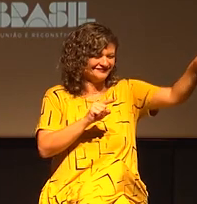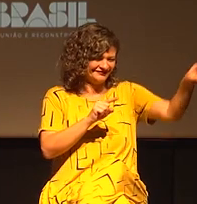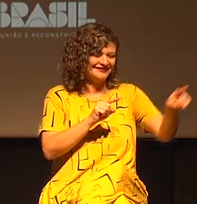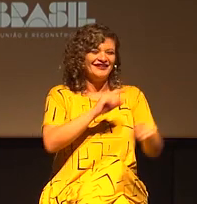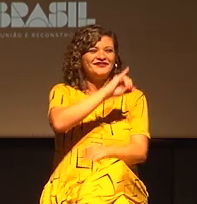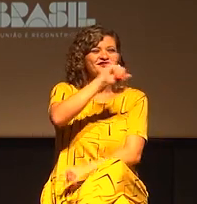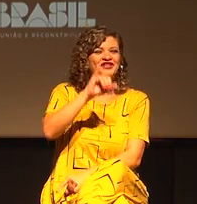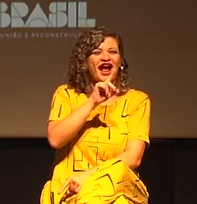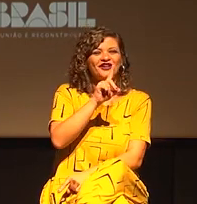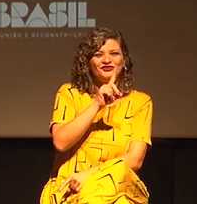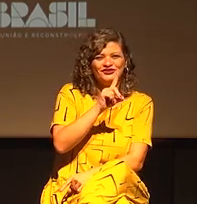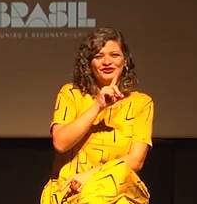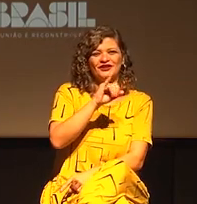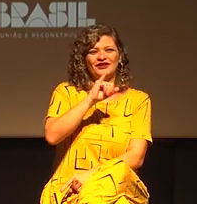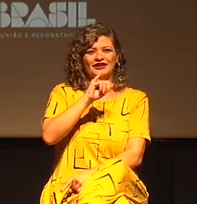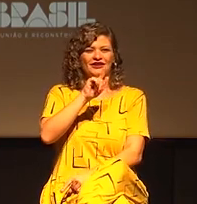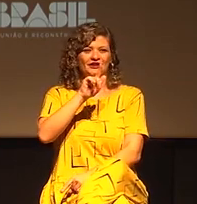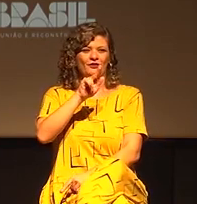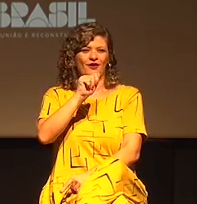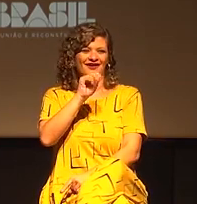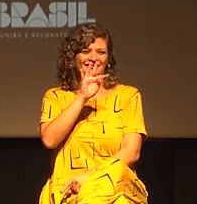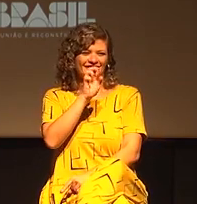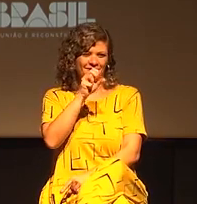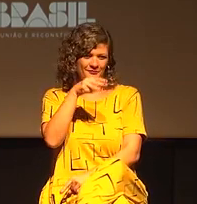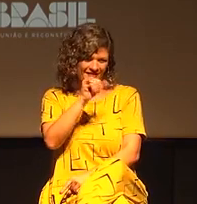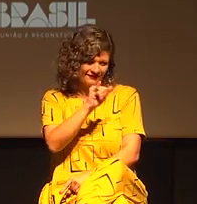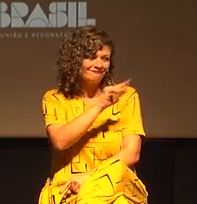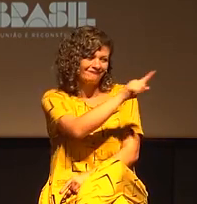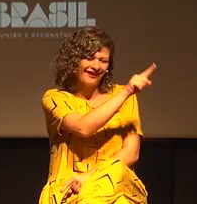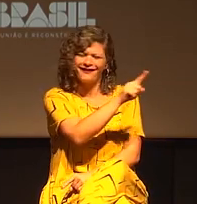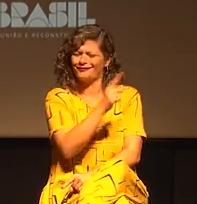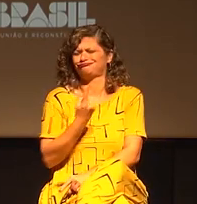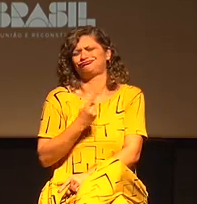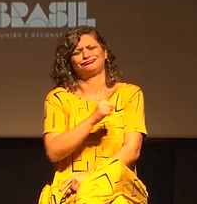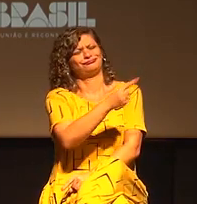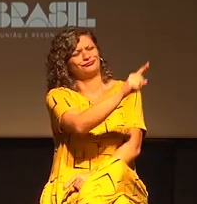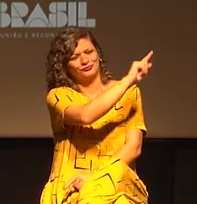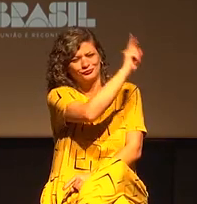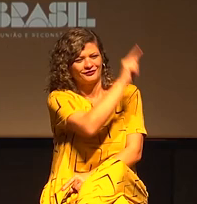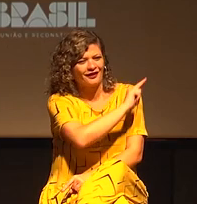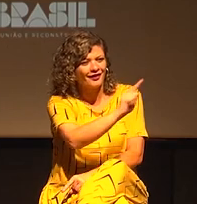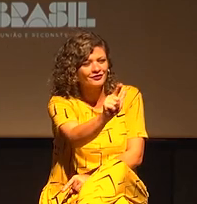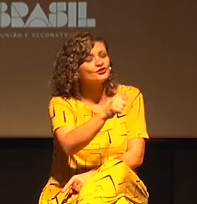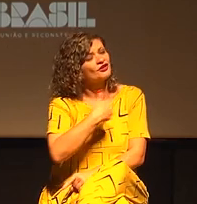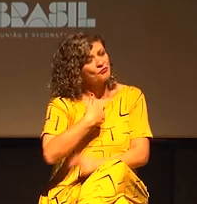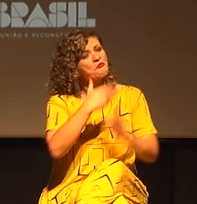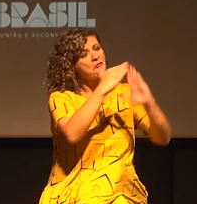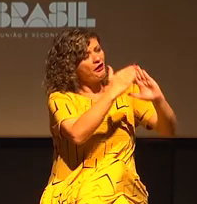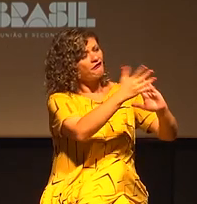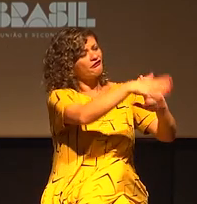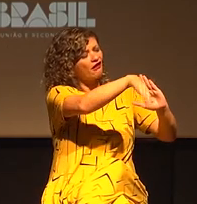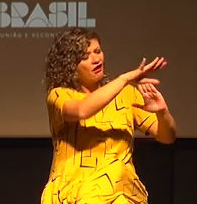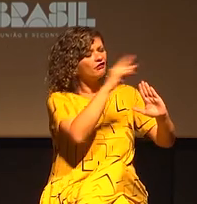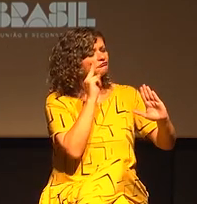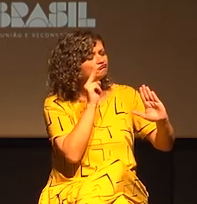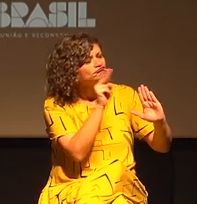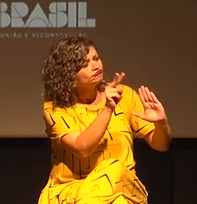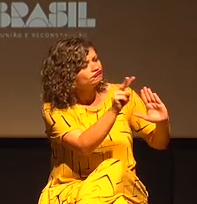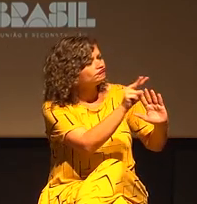Anes né É bem Fundão então sempre foi ver esse entorno foi